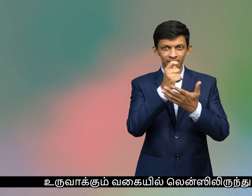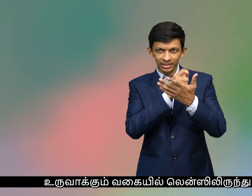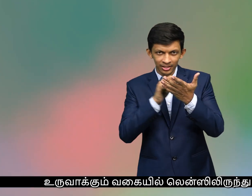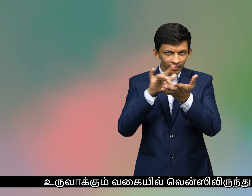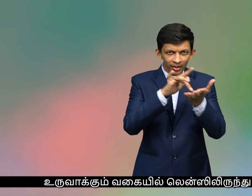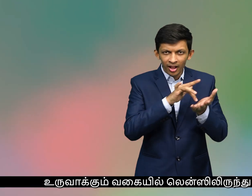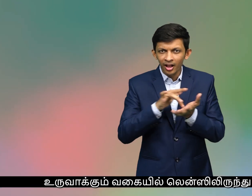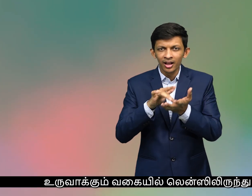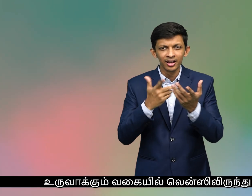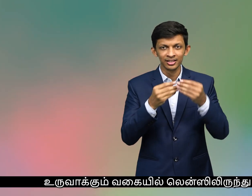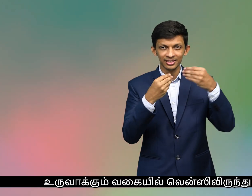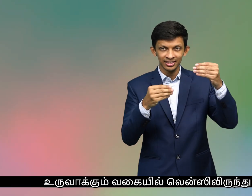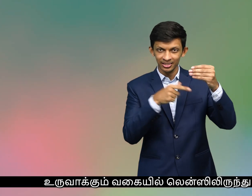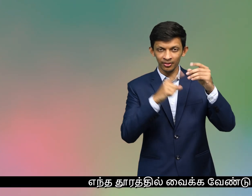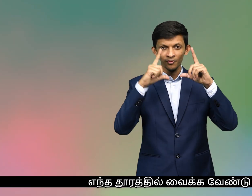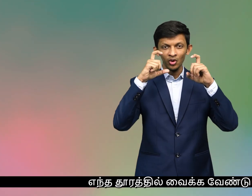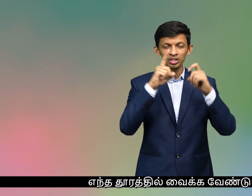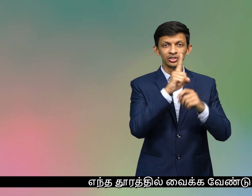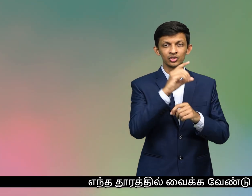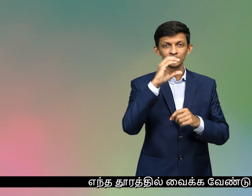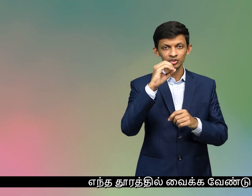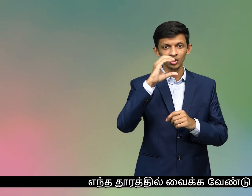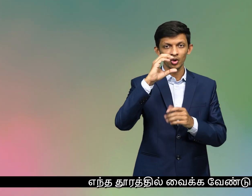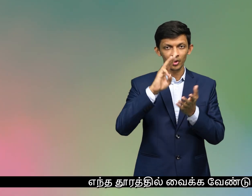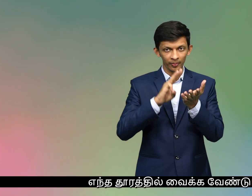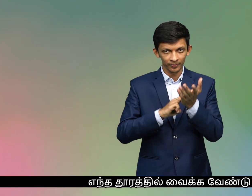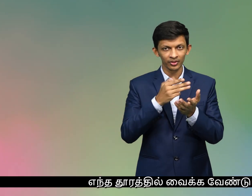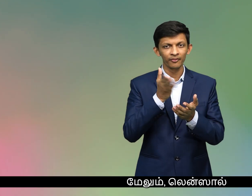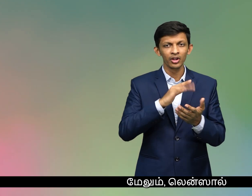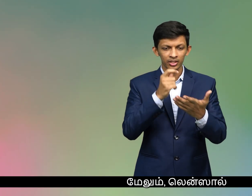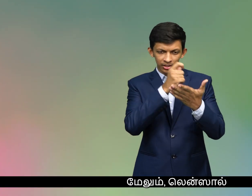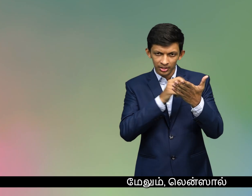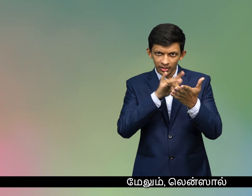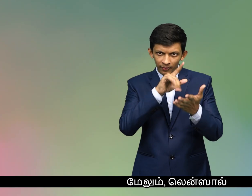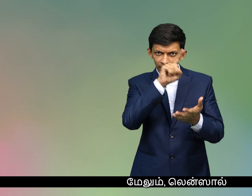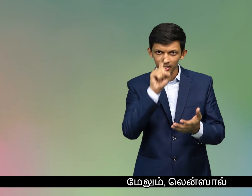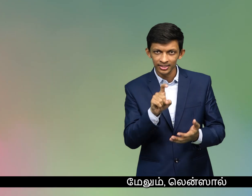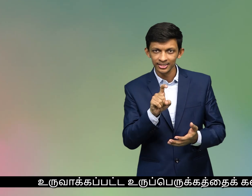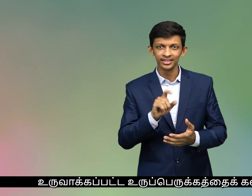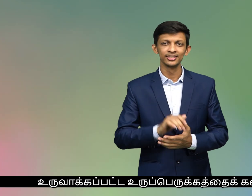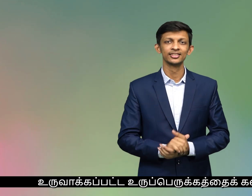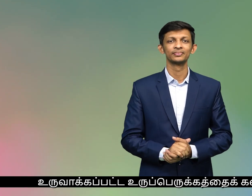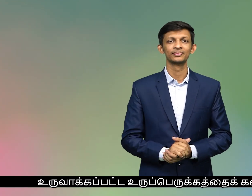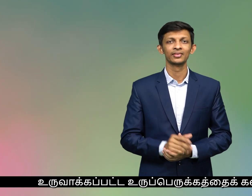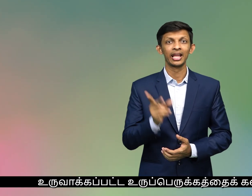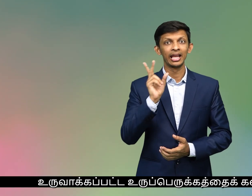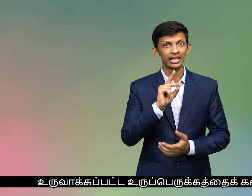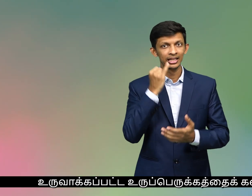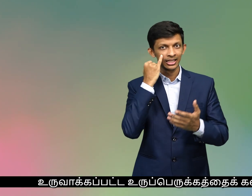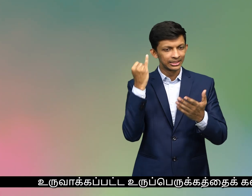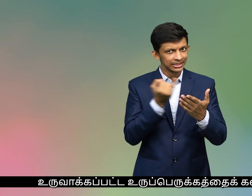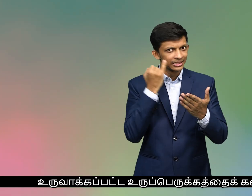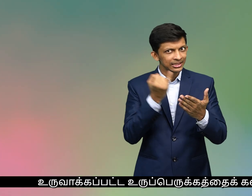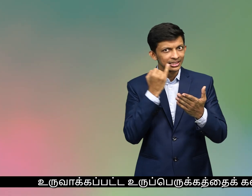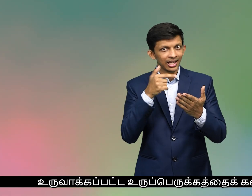வகையில் வில்லையிலிருந்து பொருளை எந்த தூரத்தில் வைக்க வேண்டும்? மேலும் வில்லையால் உருவாக்கப்பட்ட